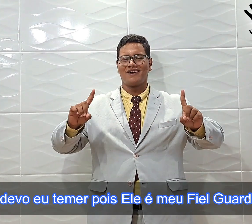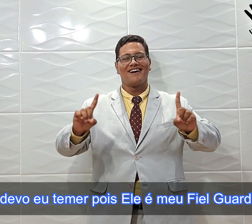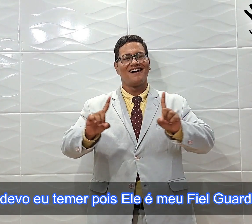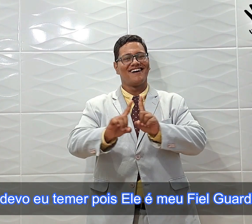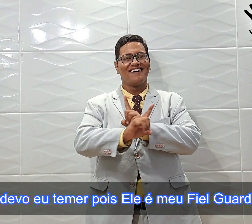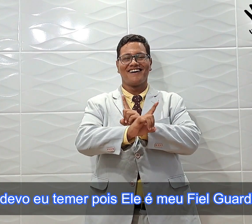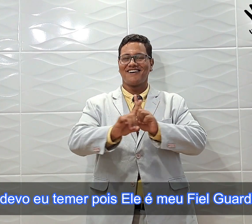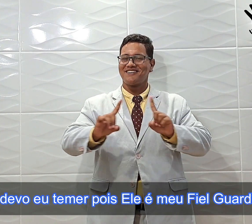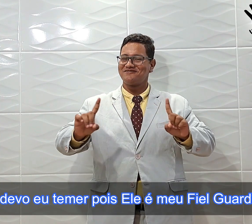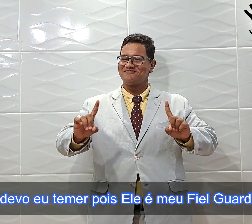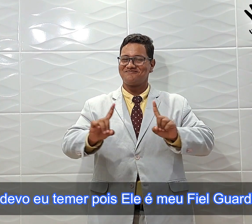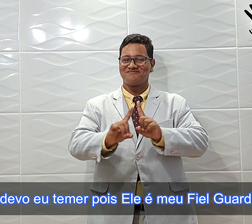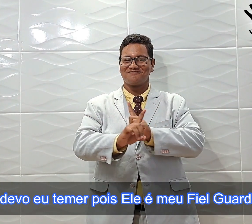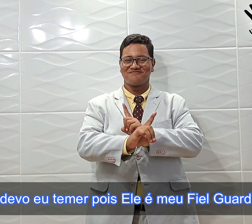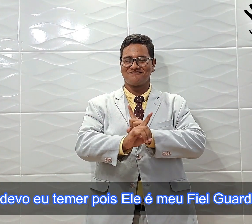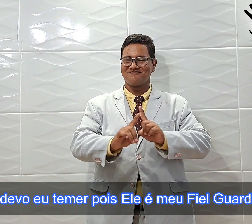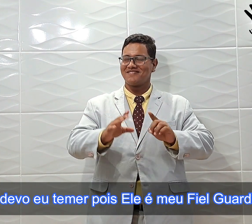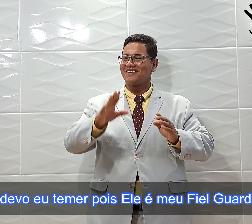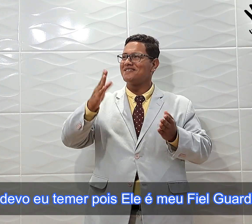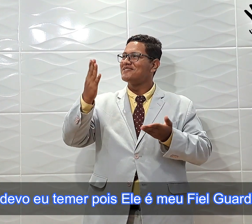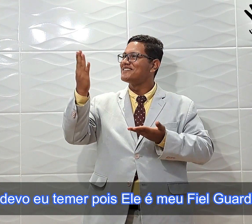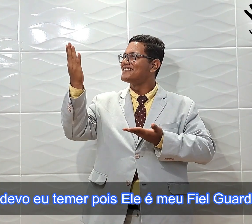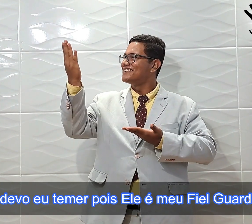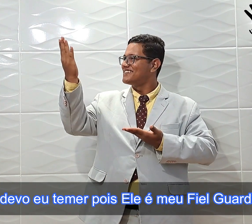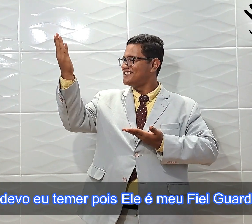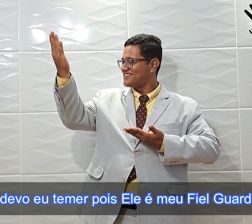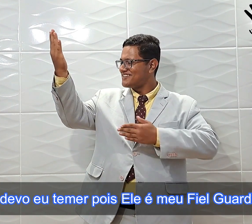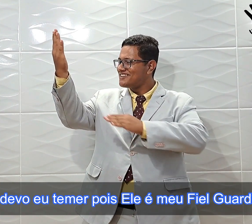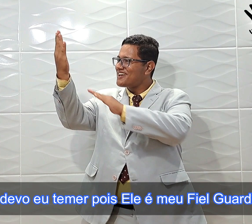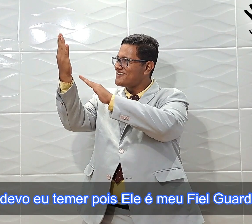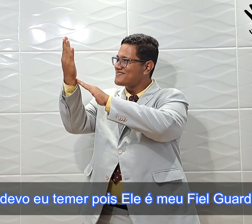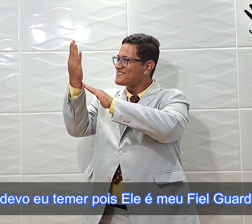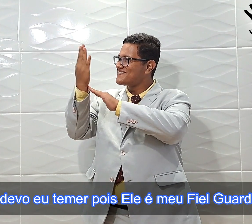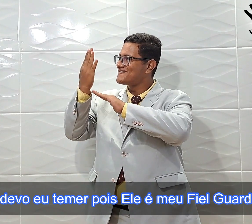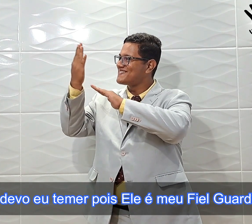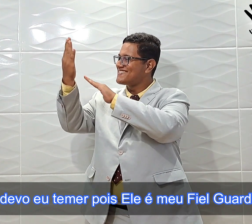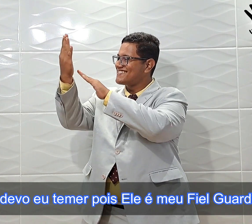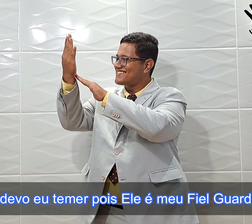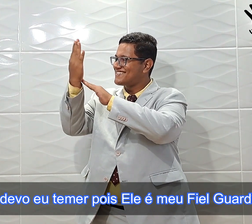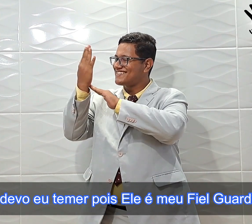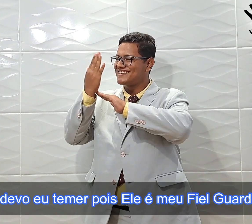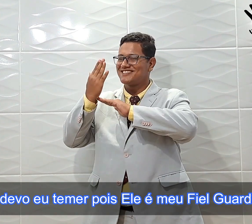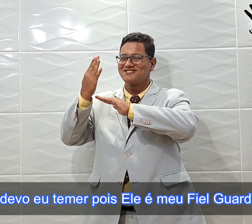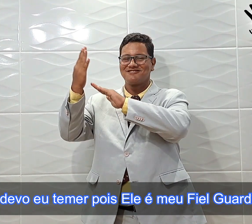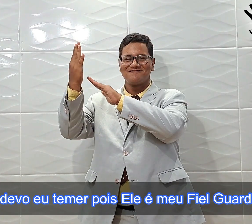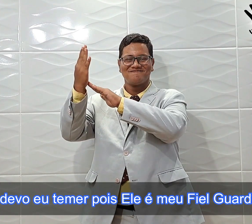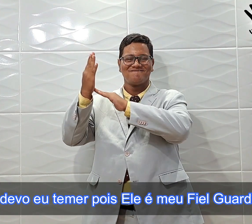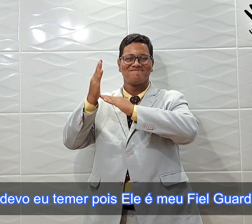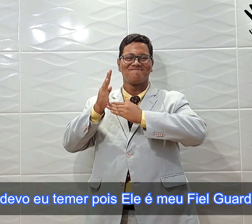eu temer, pois Ele é meu fiel guardião.